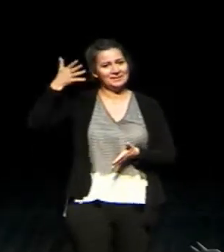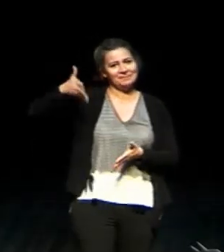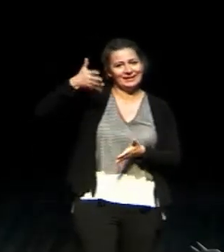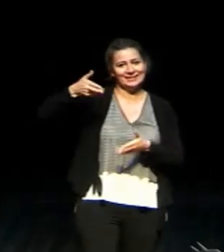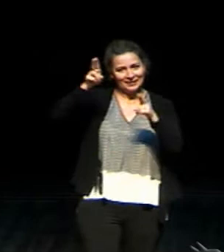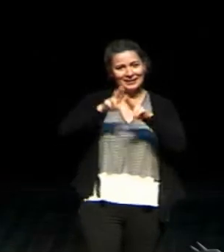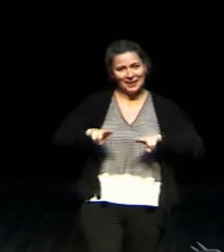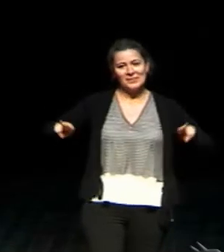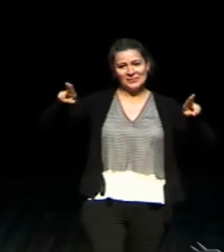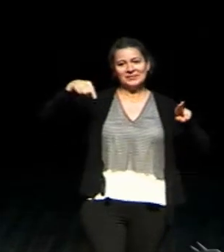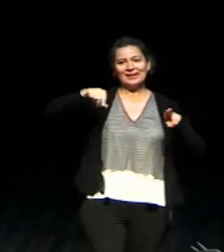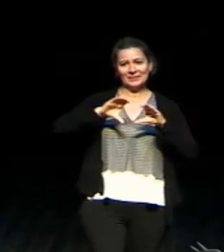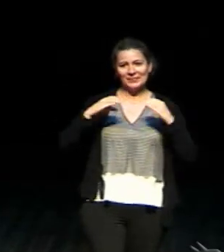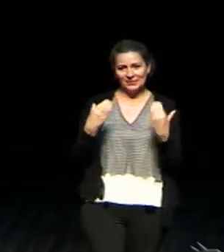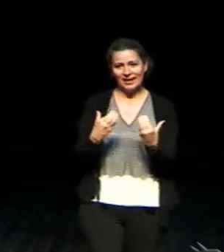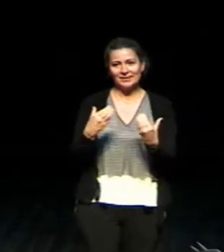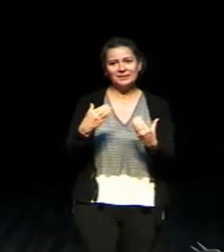de Sinais Português.